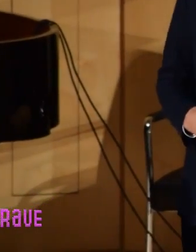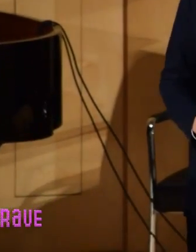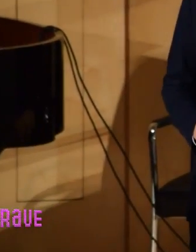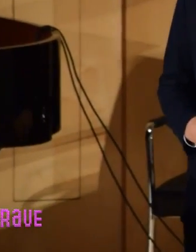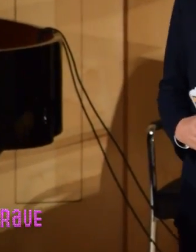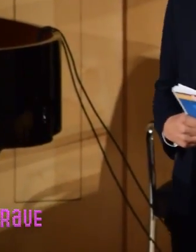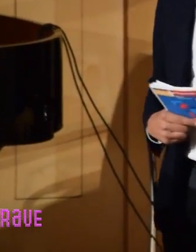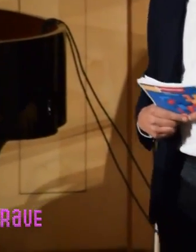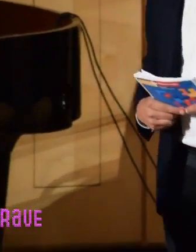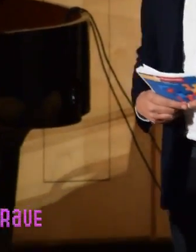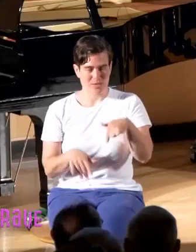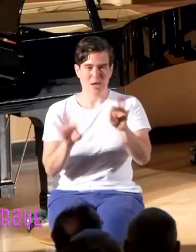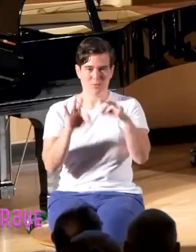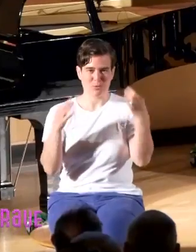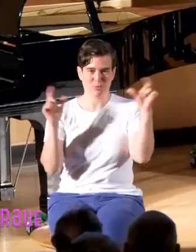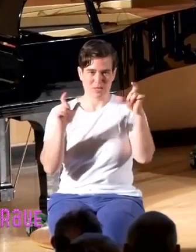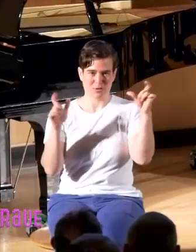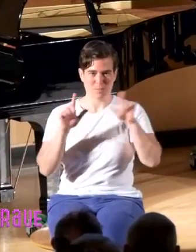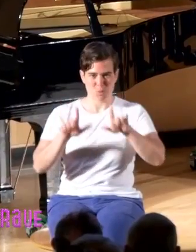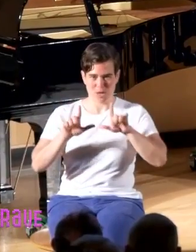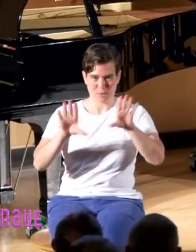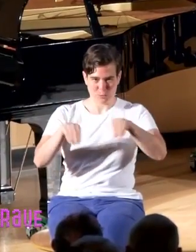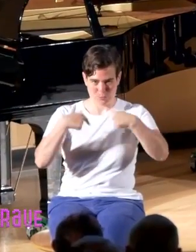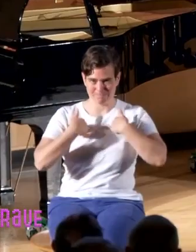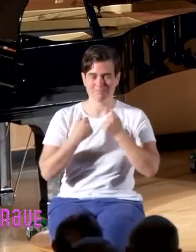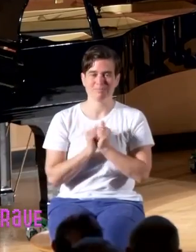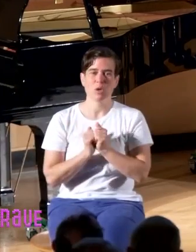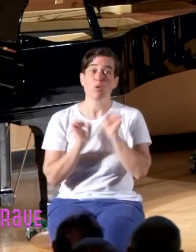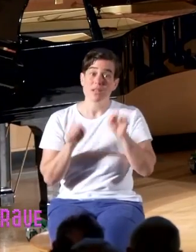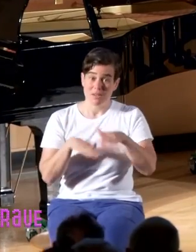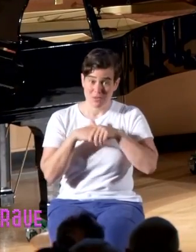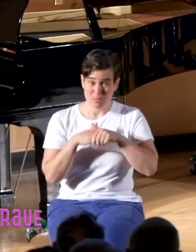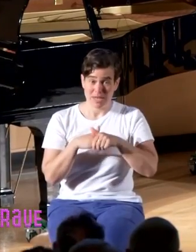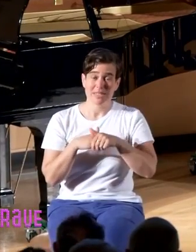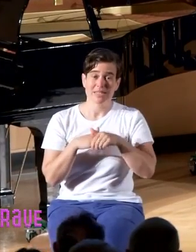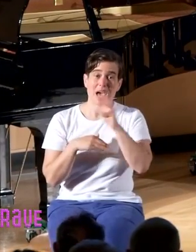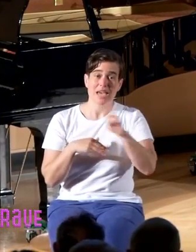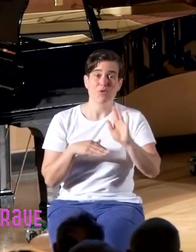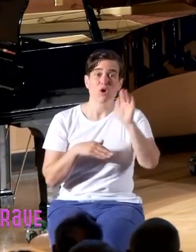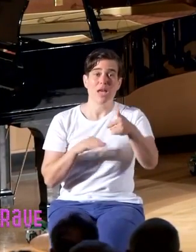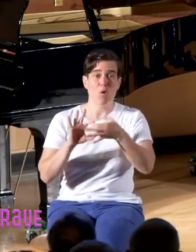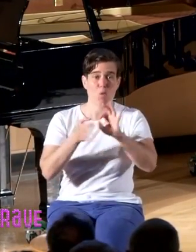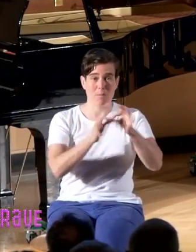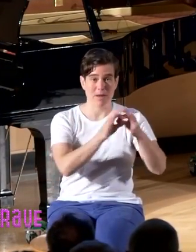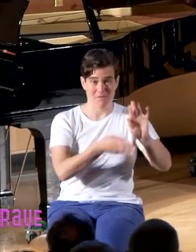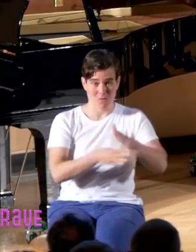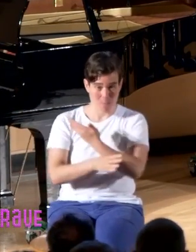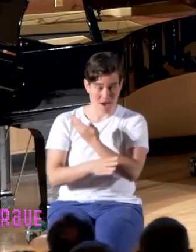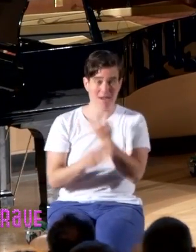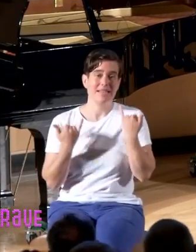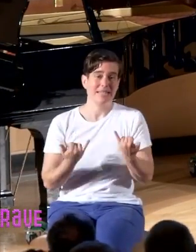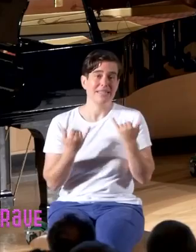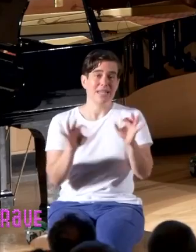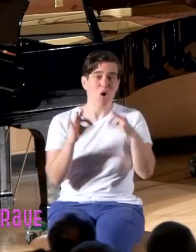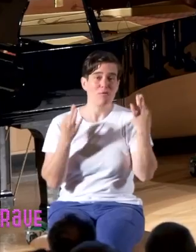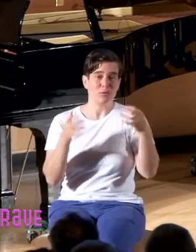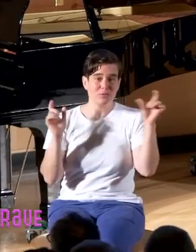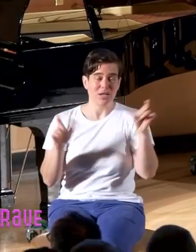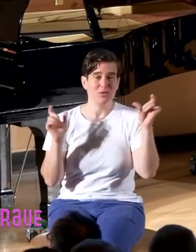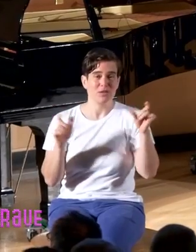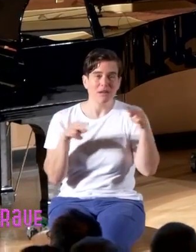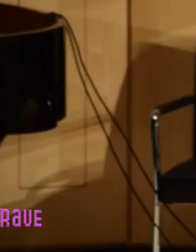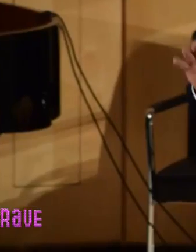positiven Begegnungen führen. Und ich glaube, ich kann versprechen, eine Woche nach dem Ende der Olympischen Spiele, dass wir alle Eröffnungsveranstaltungen, die wir